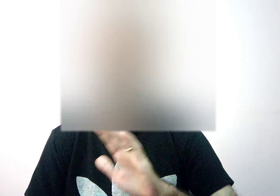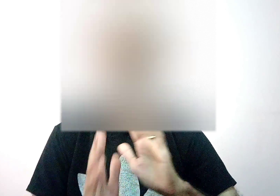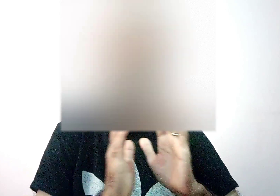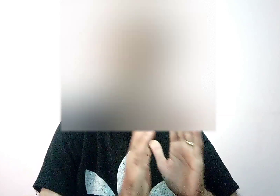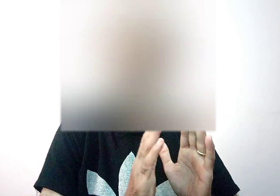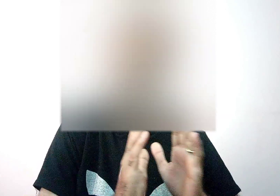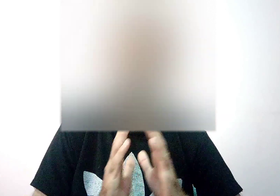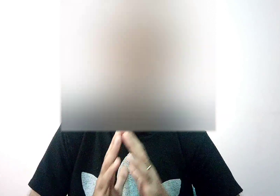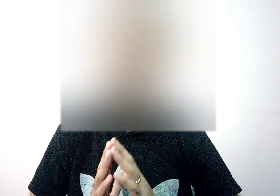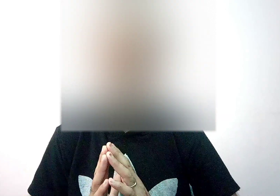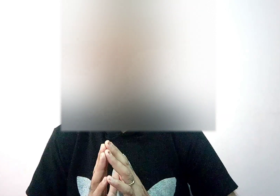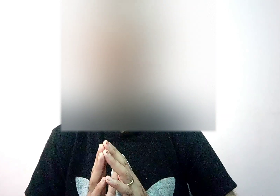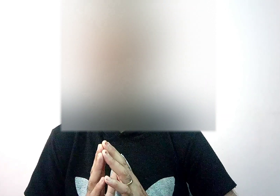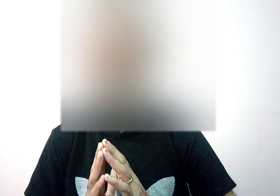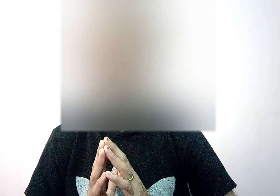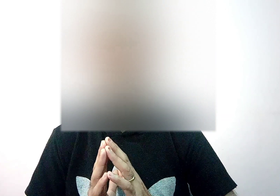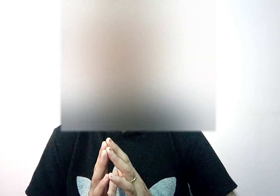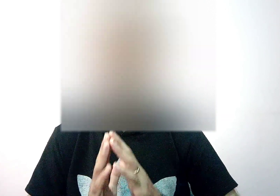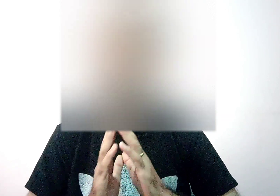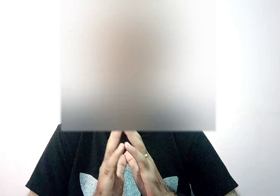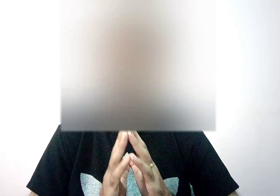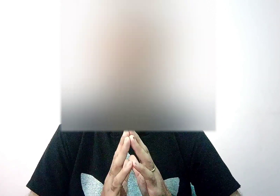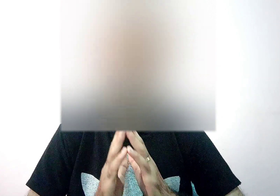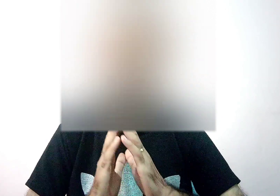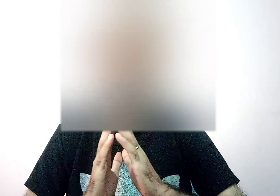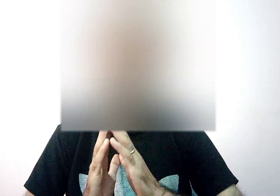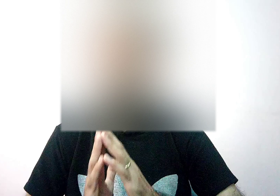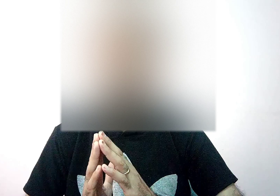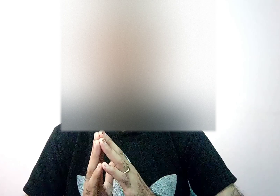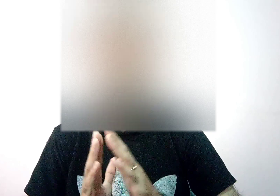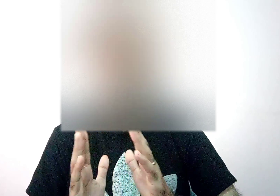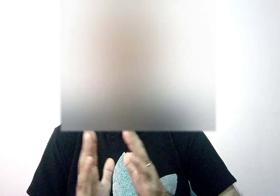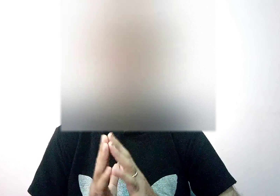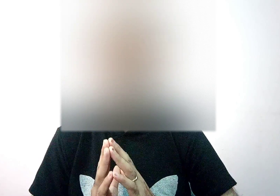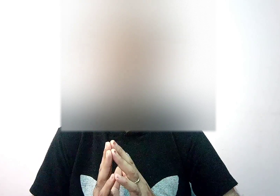مع دوله اسرائيل. هل بايدن هيعمل على نفس الملف؟ بالتاكيد.